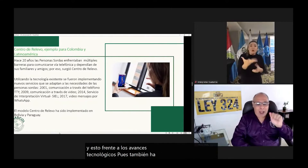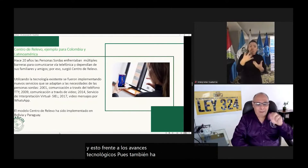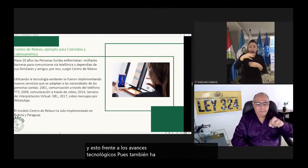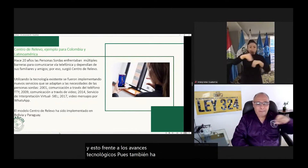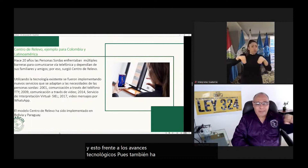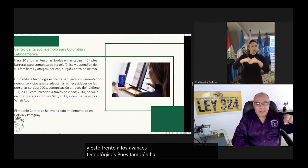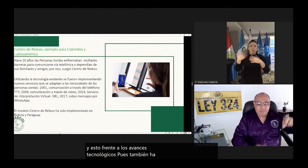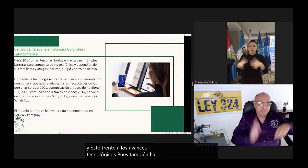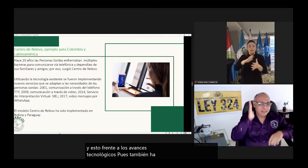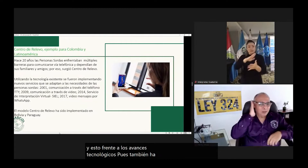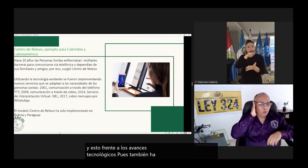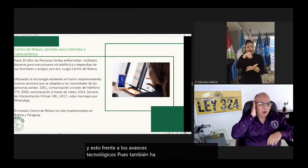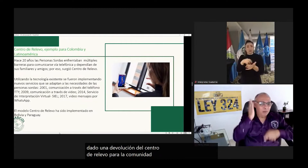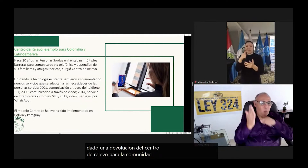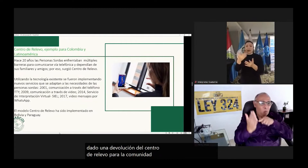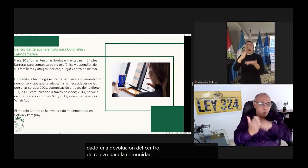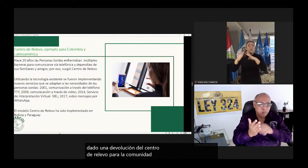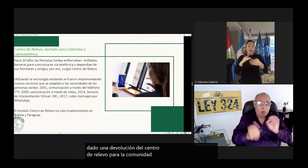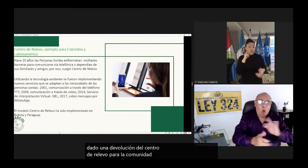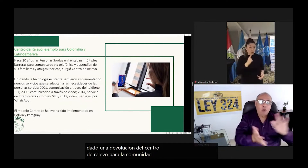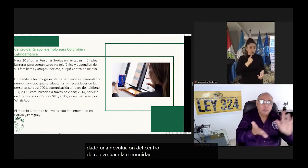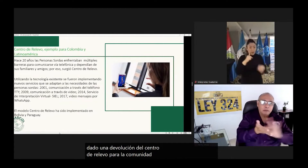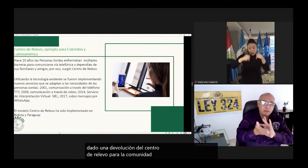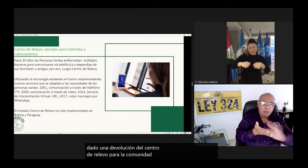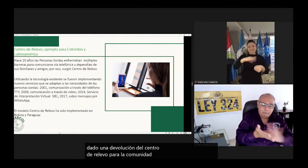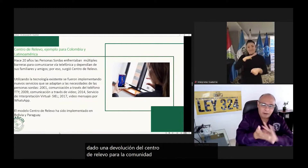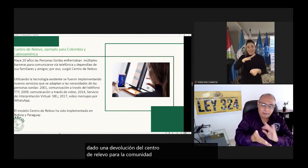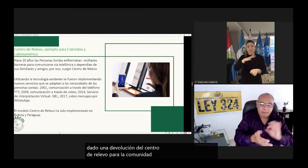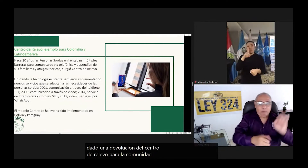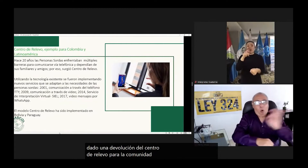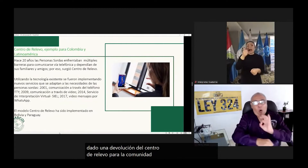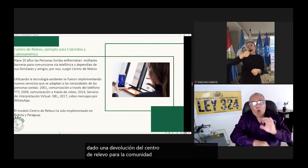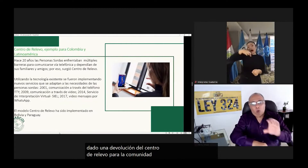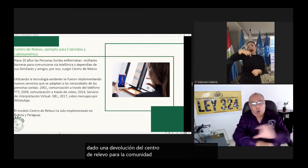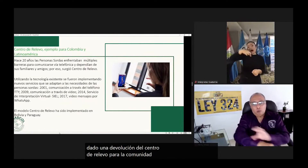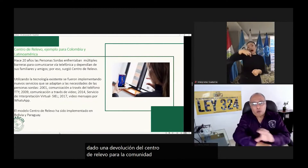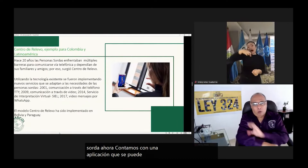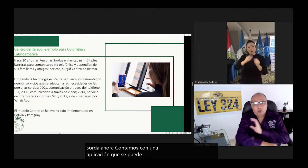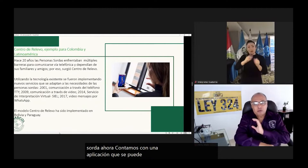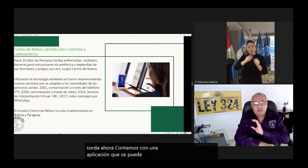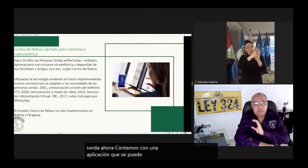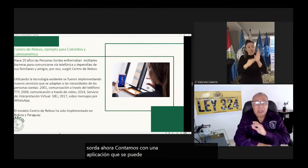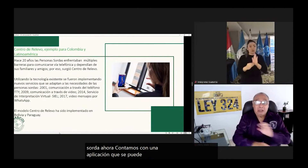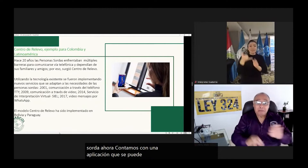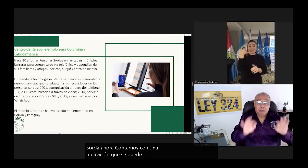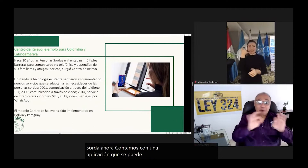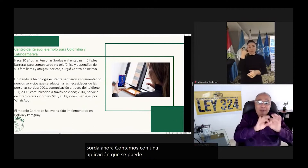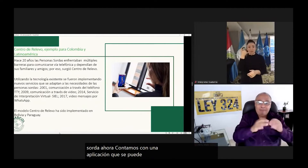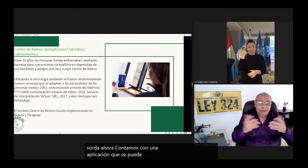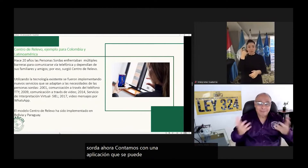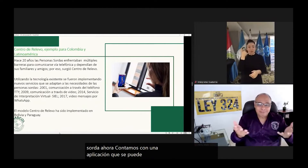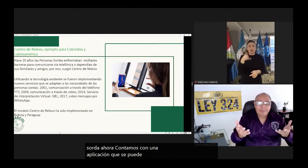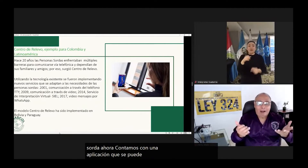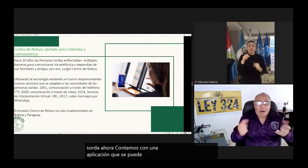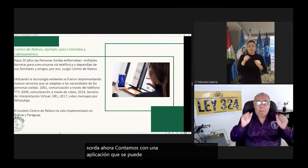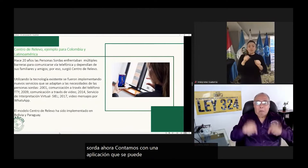la comunidad sorda. Ahora contamos con una aplicación que se puede descargar en dispositivos móviles,